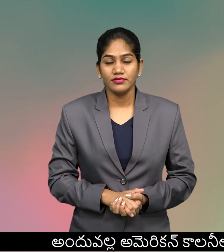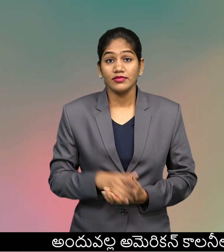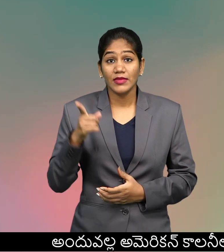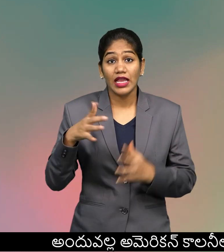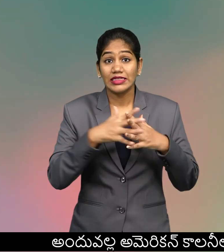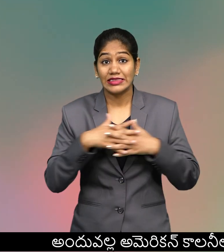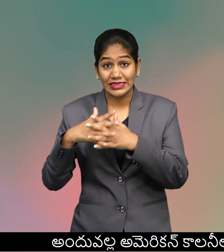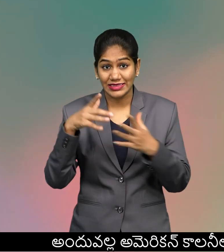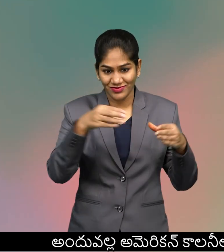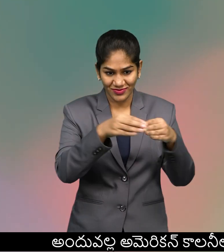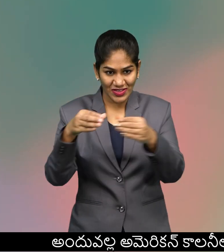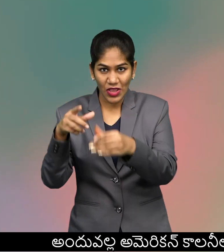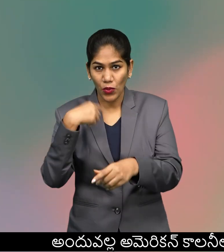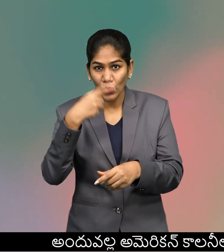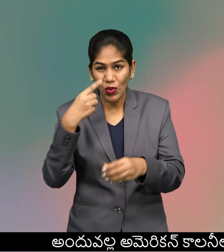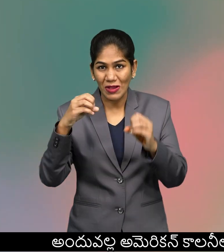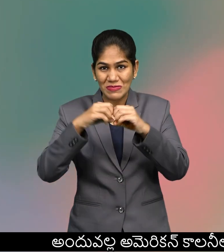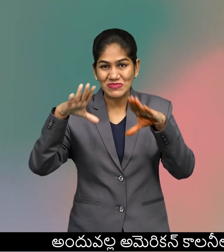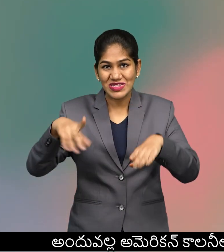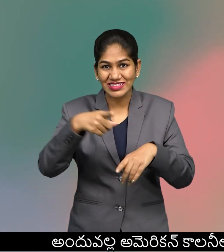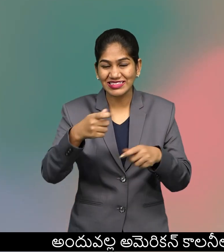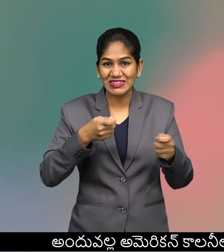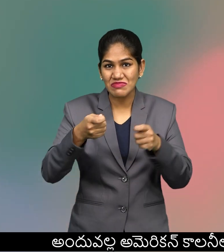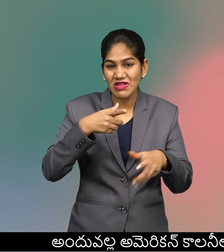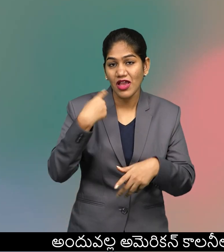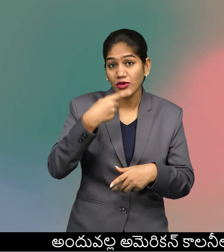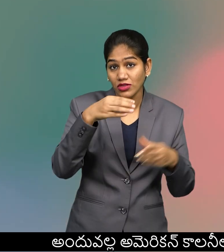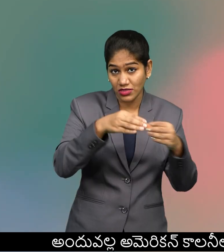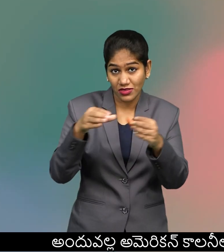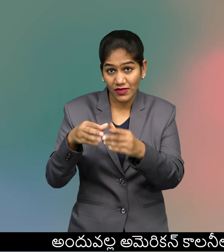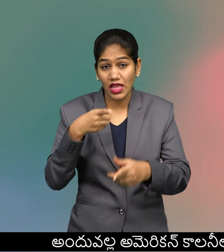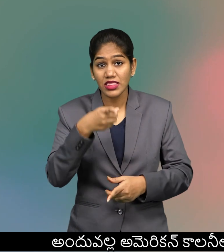అందువల్ల అమెరికన్ కాలనీలు ప్రాతినిధ్యం లేకుండా పన్నులు లేవు.